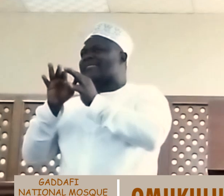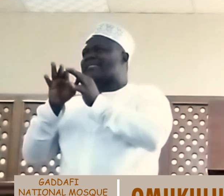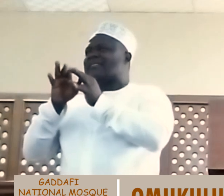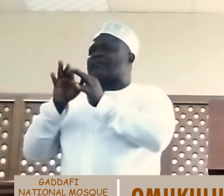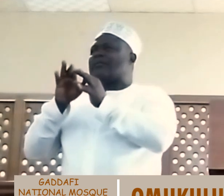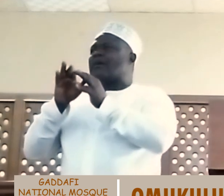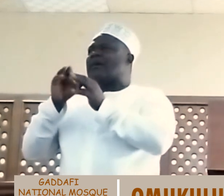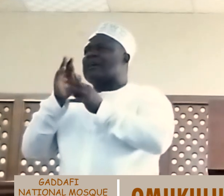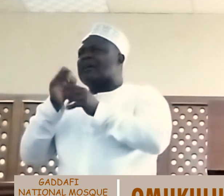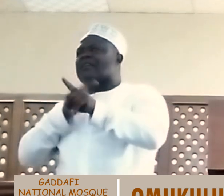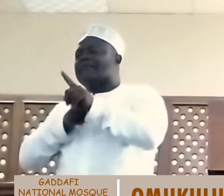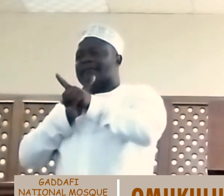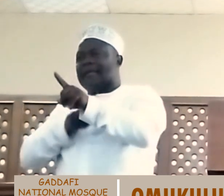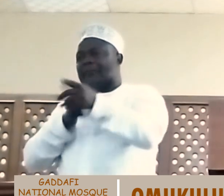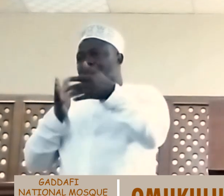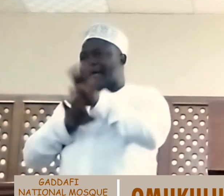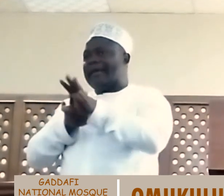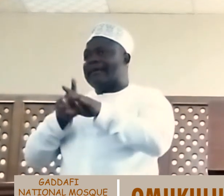وعلم ينتفع به